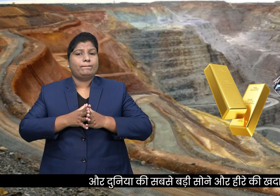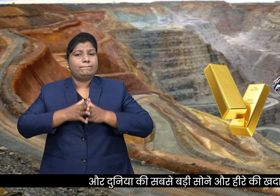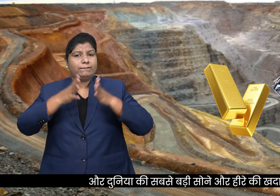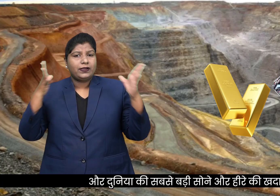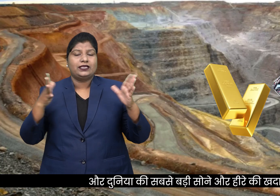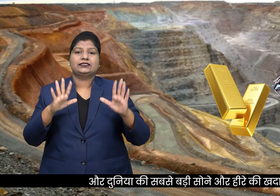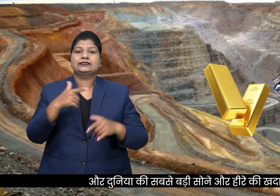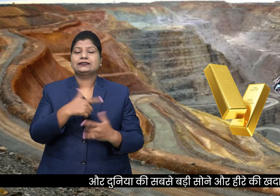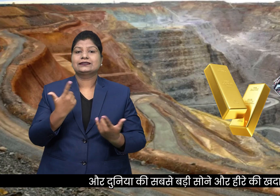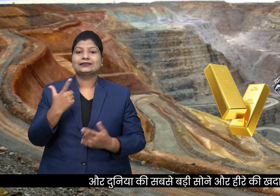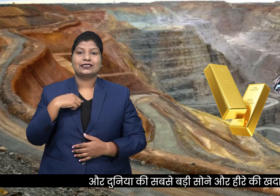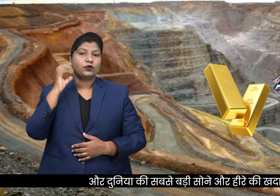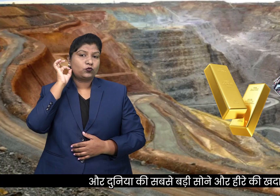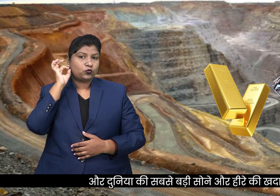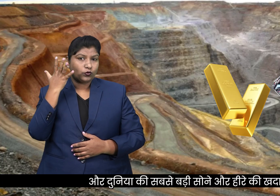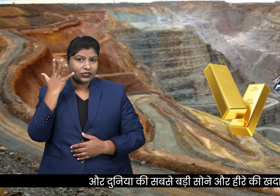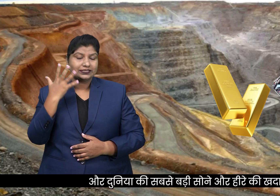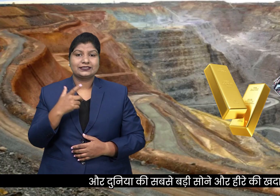हैं।